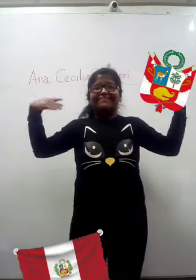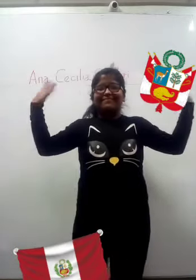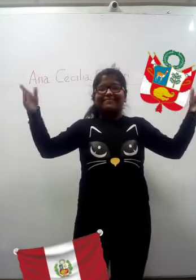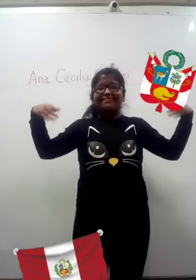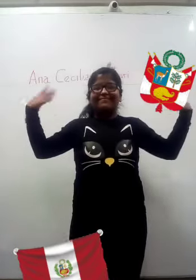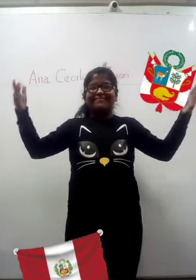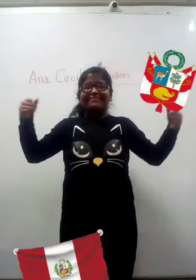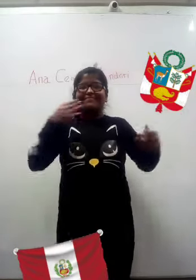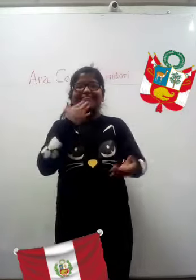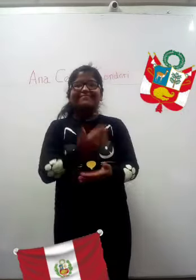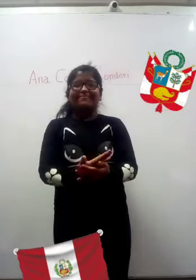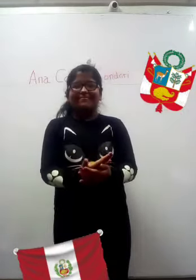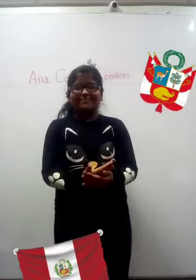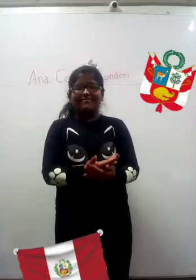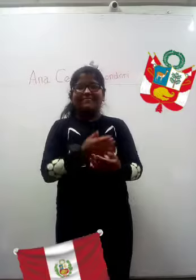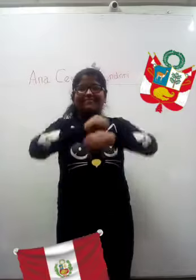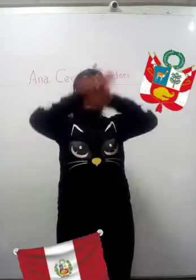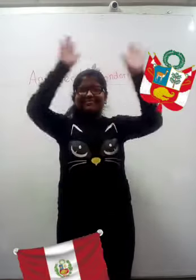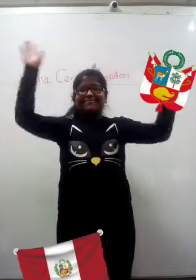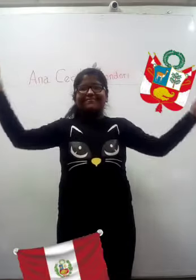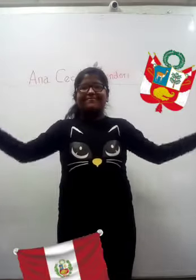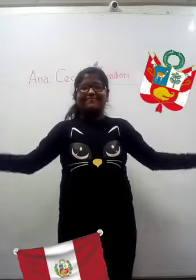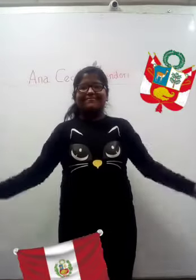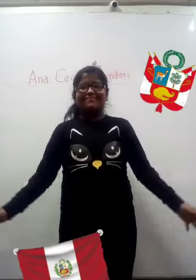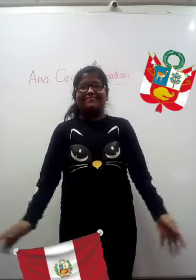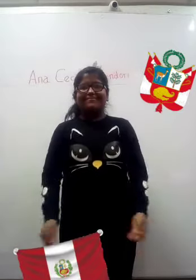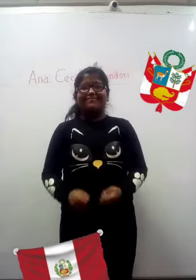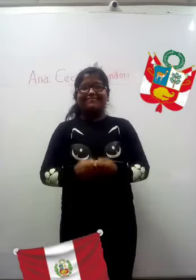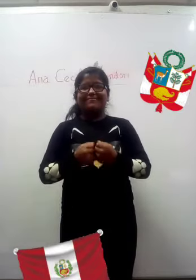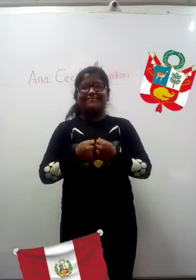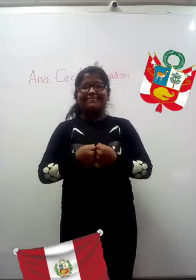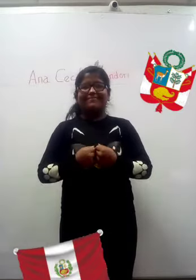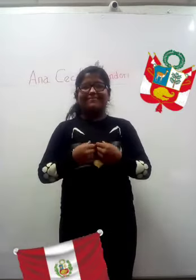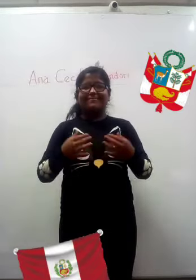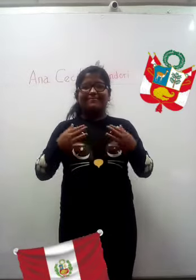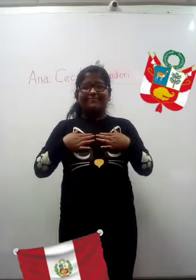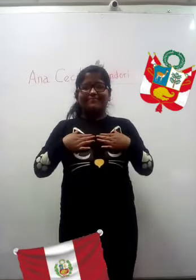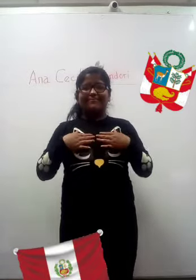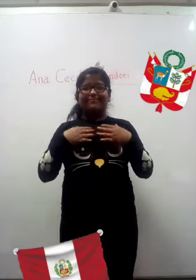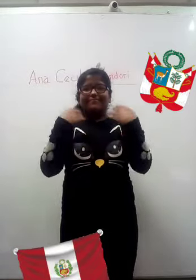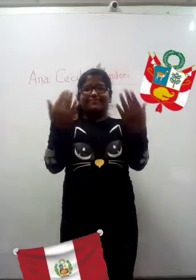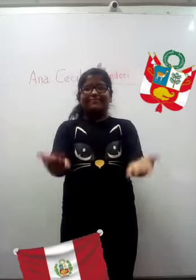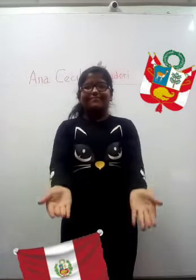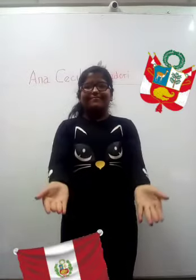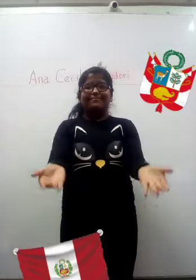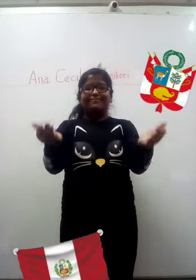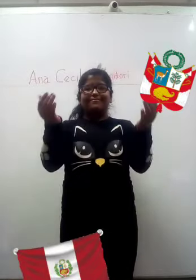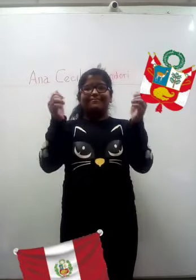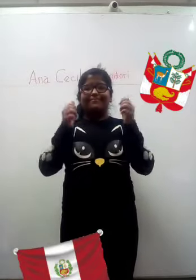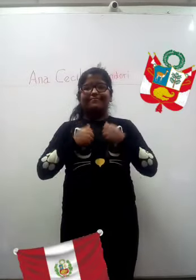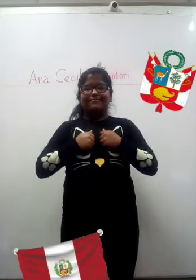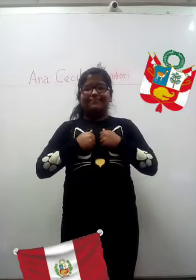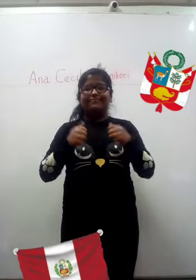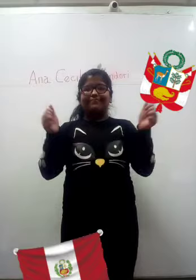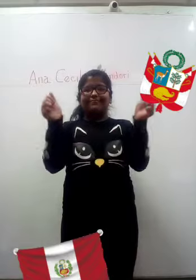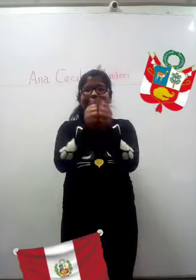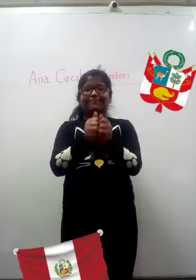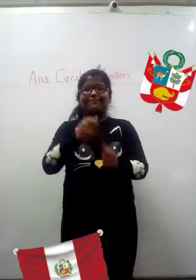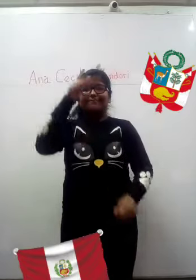Emocionado, doy gracias al cielo por darme la vida